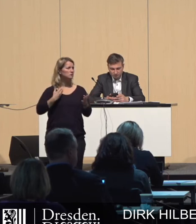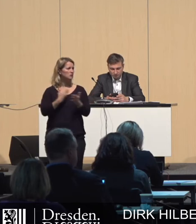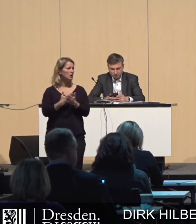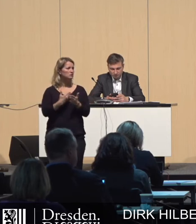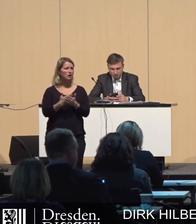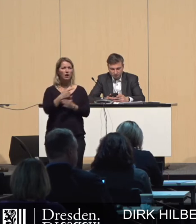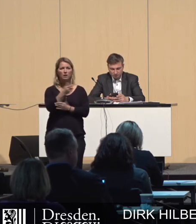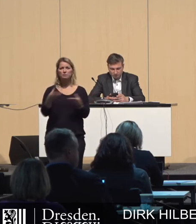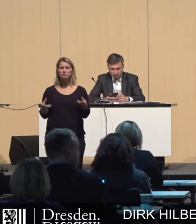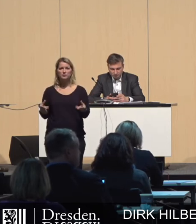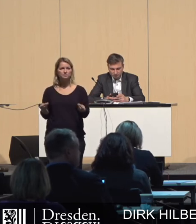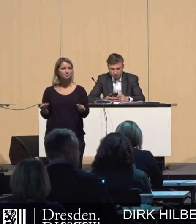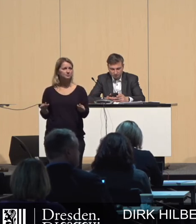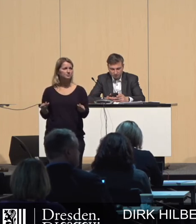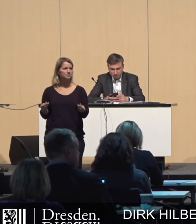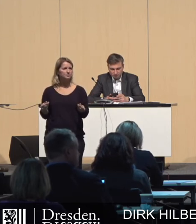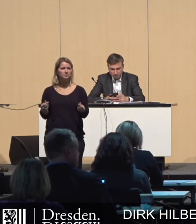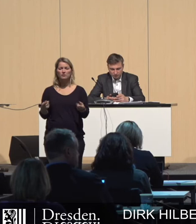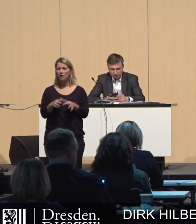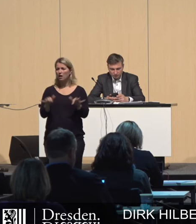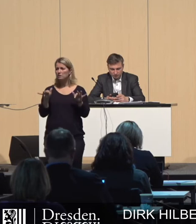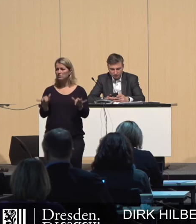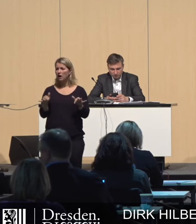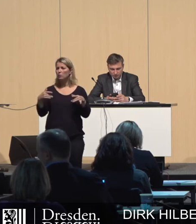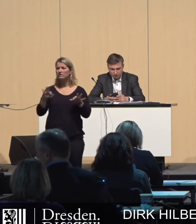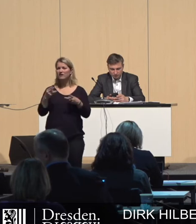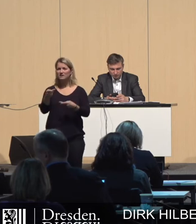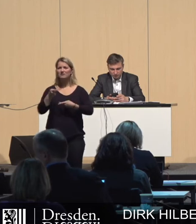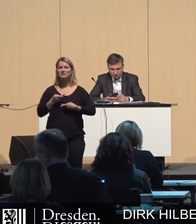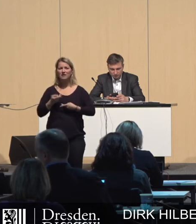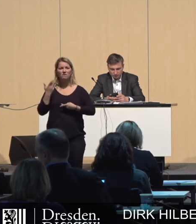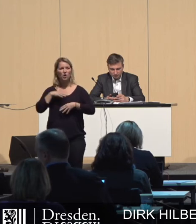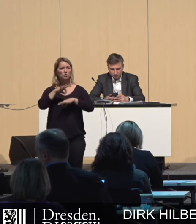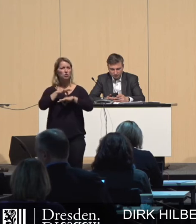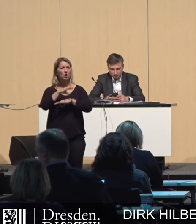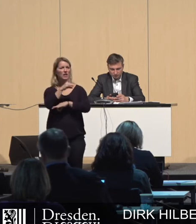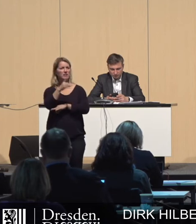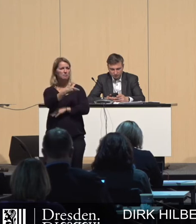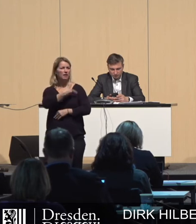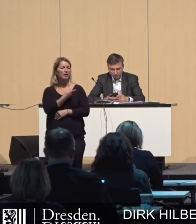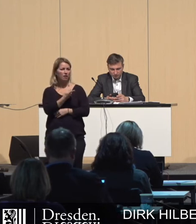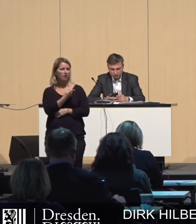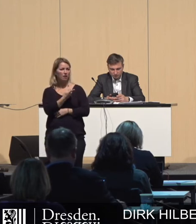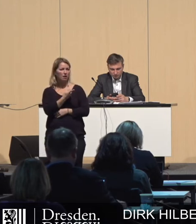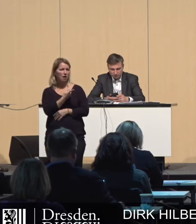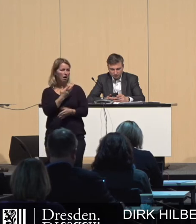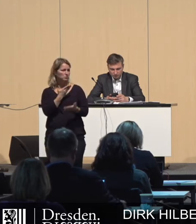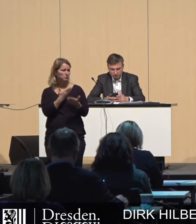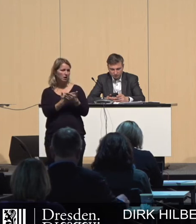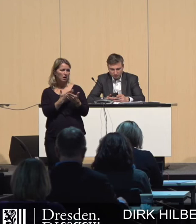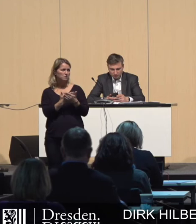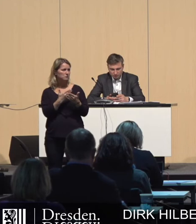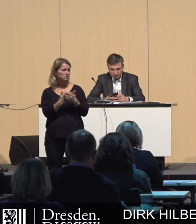haptisch allen vorliegen. Er ist auch eingebracht worden vor uns von Herrn Dr. Deppe. Und insoweit ist er im